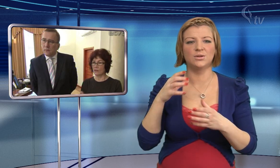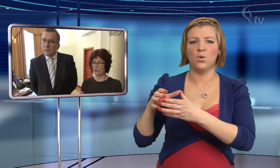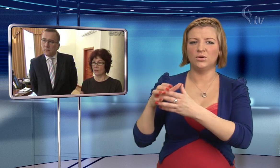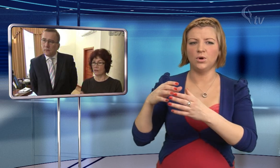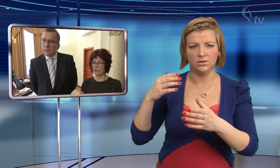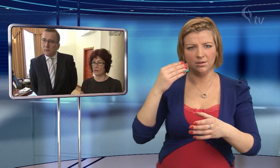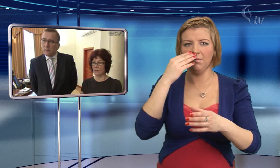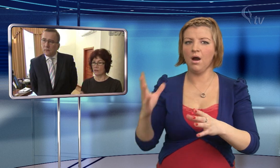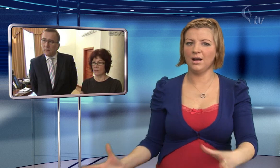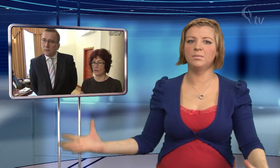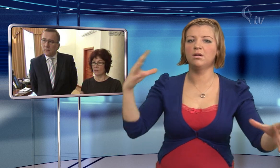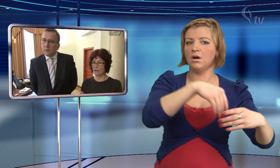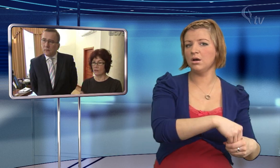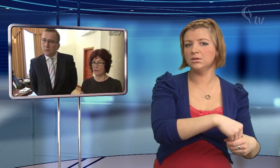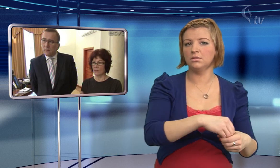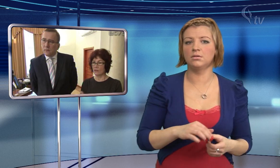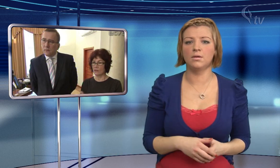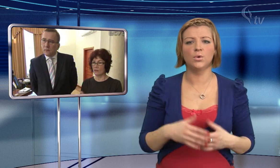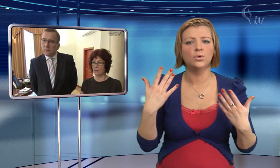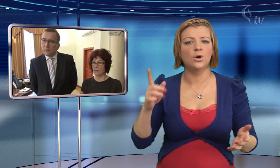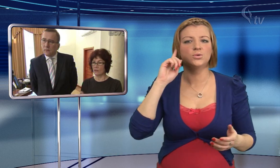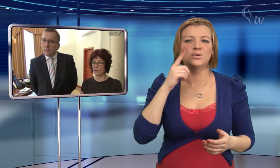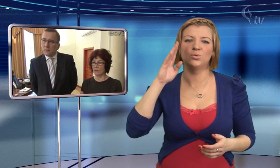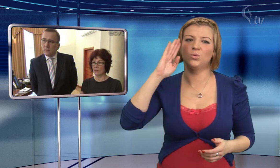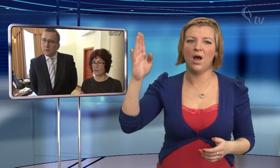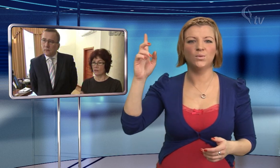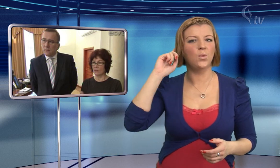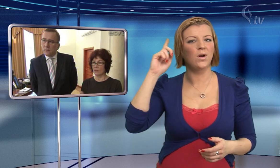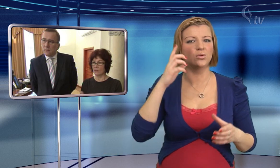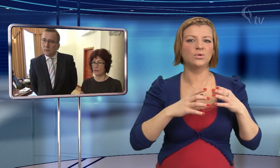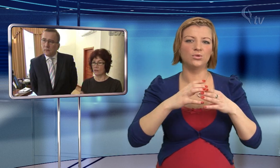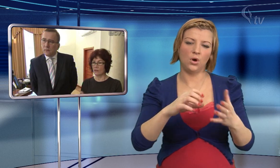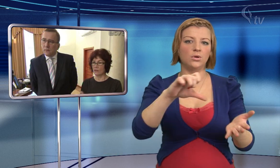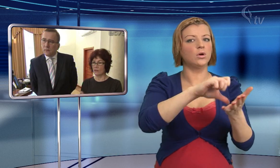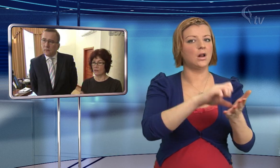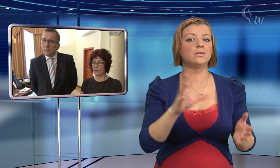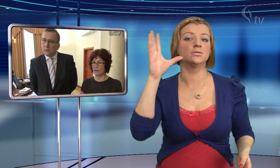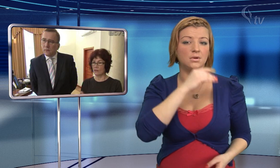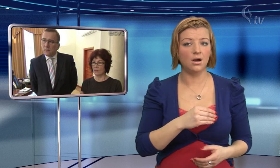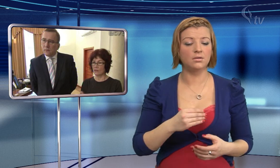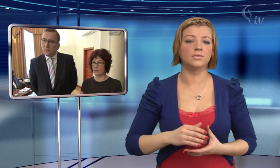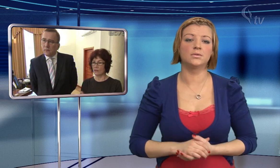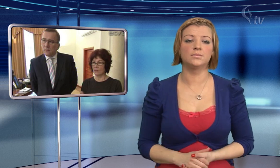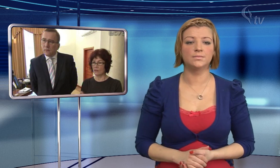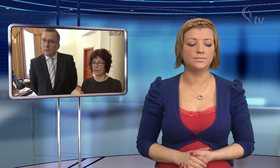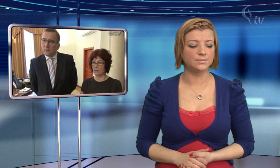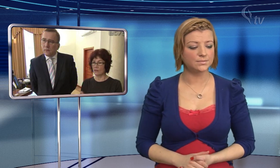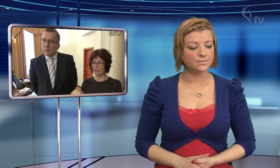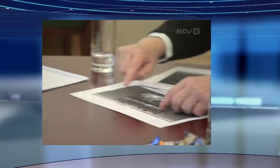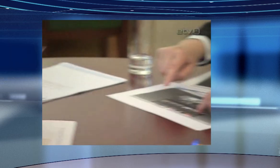võimalik kurte ühiskonda paremini kaasata ja kuidas kurdid tulevikus võiksid kuuljate ühiskonda kaasatud olla? Ma